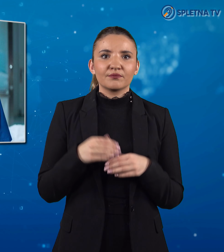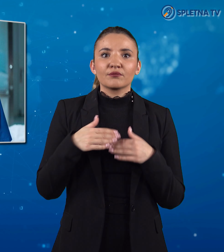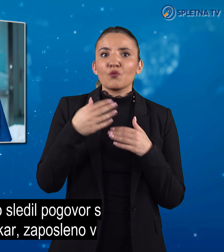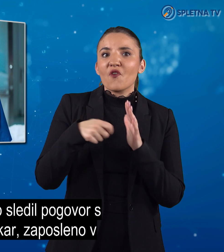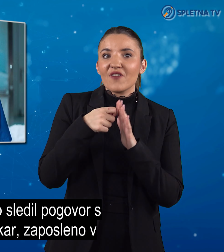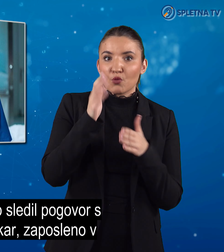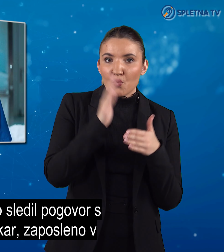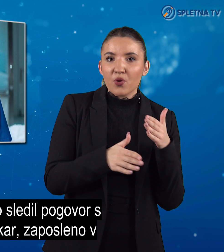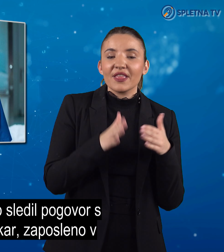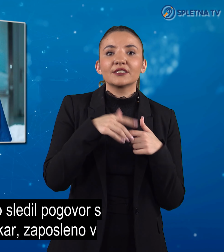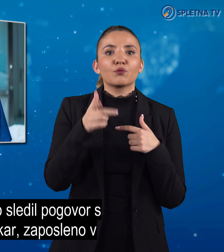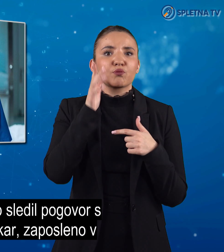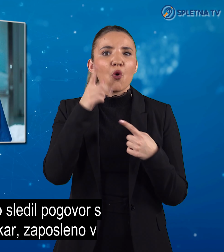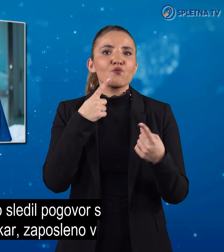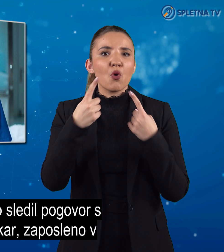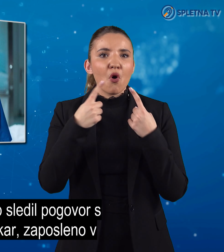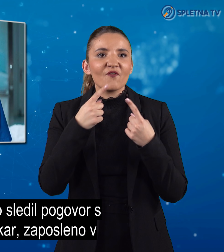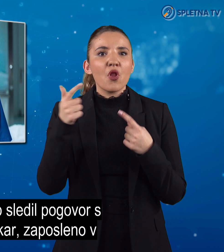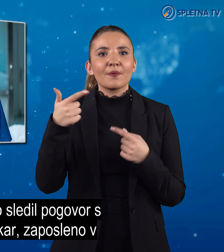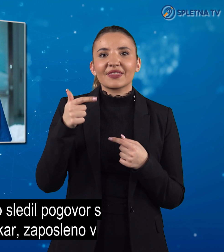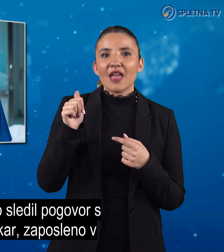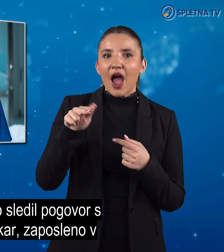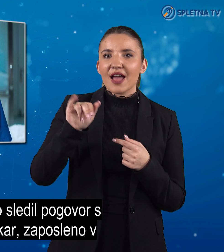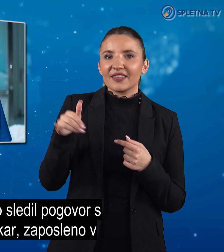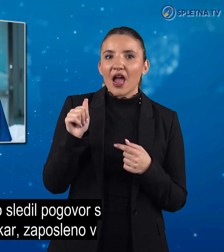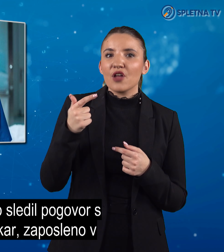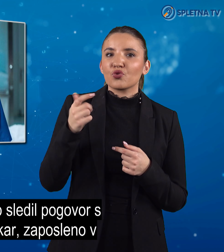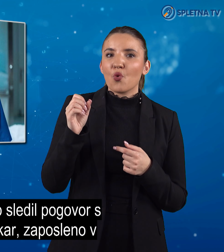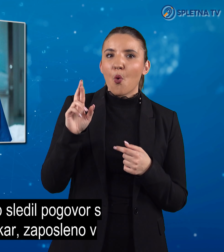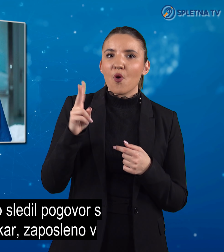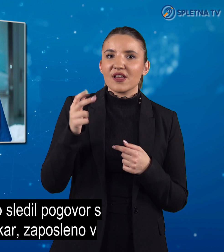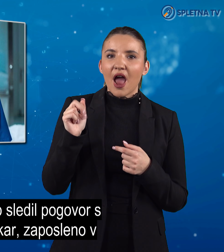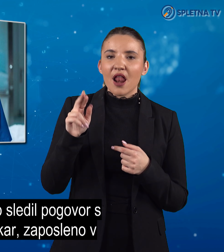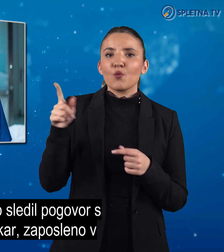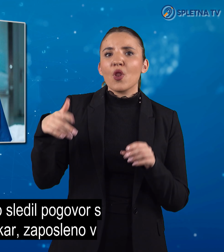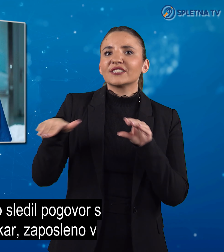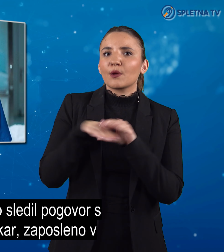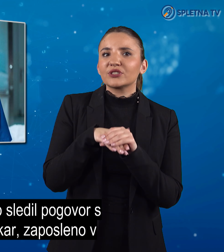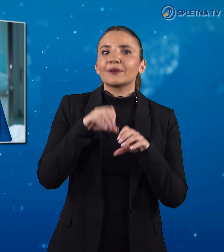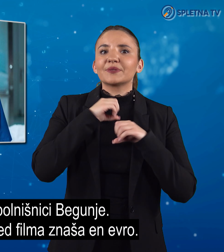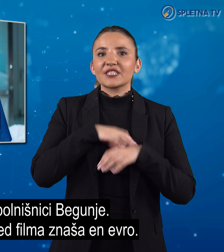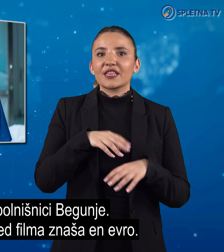Po filmu bo sledil pogovor s Tanjo Torkar, zaposleno v psihiatrični bolnišnici Begunje.